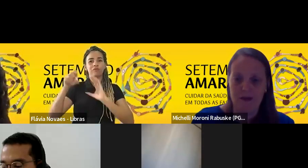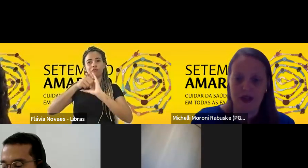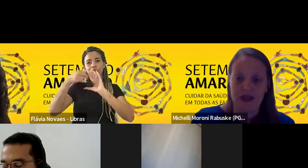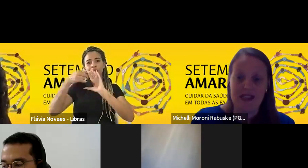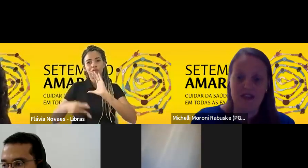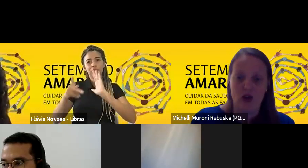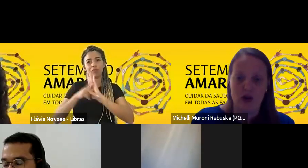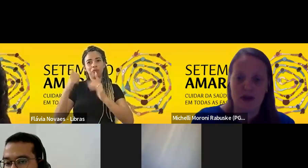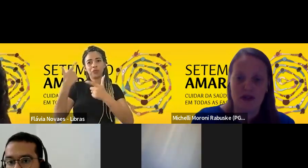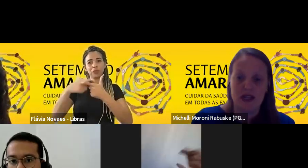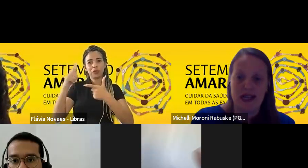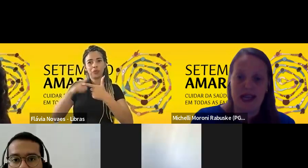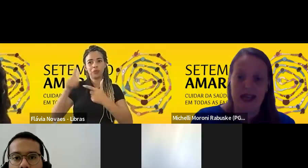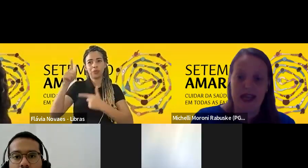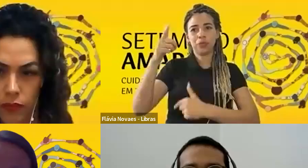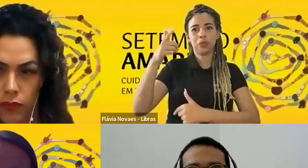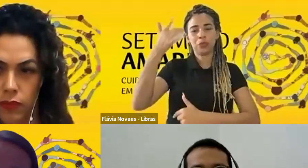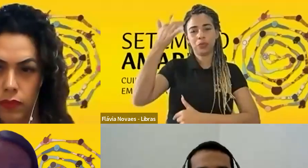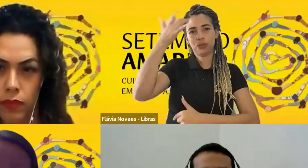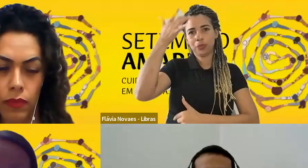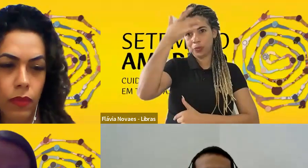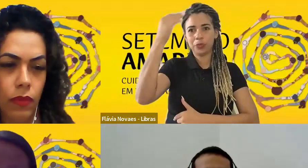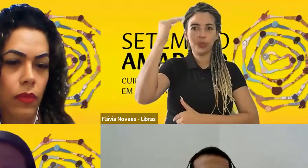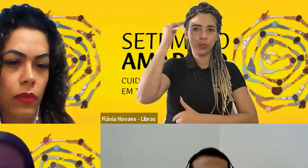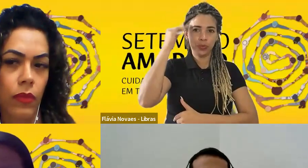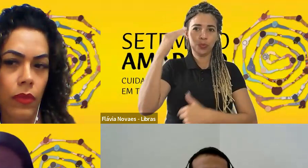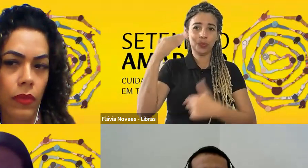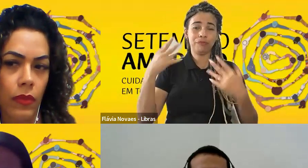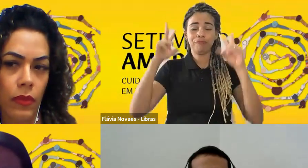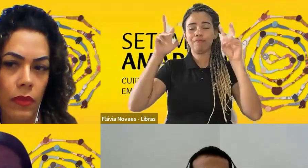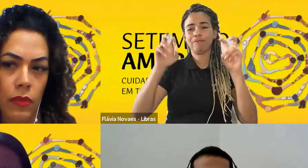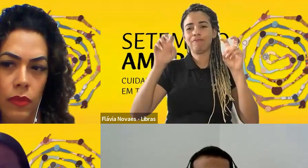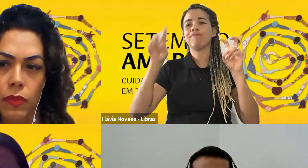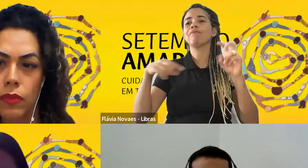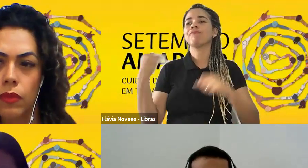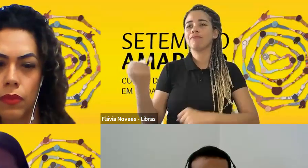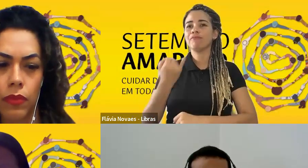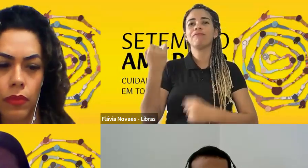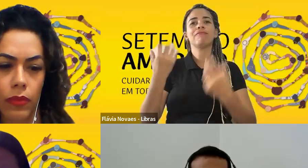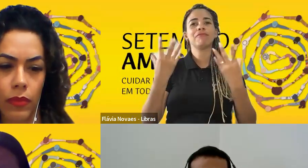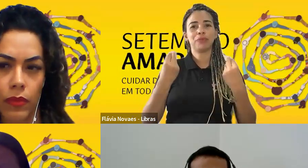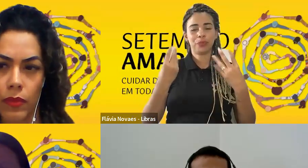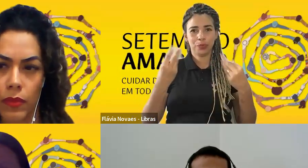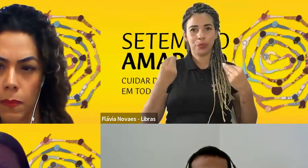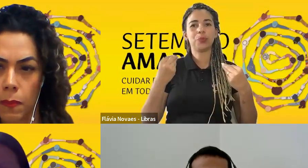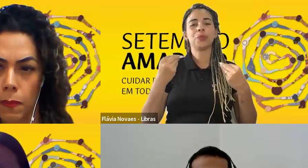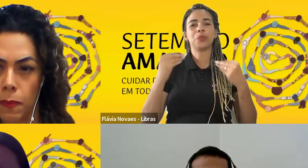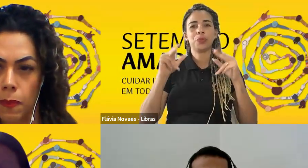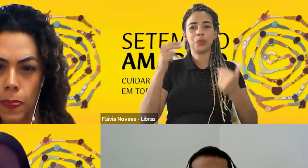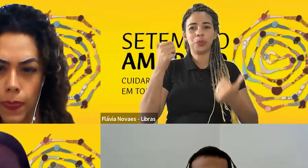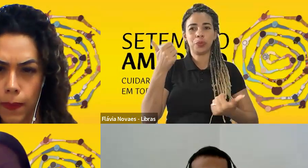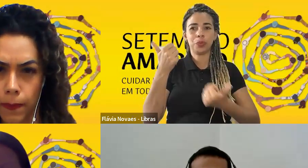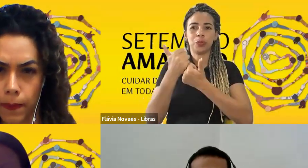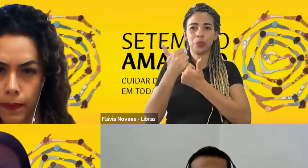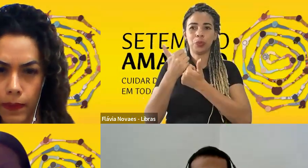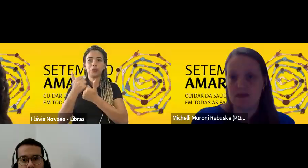comportamentais. Dessa forma, esse tema ele é pertinente como uma atenção e um apoio, tendo